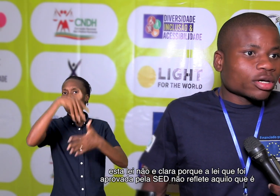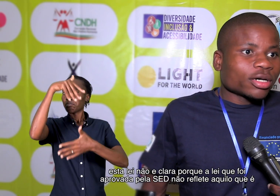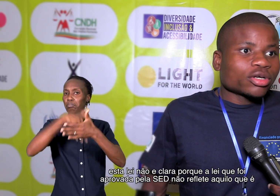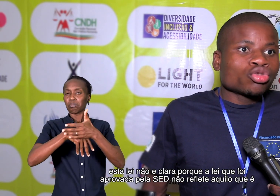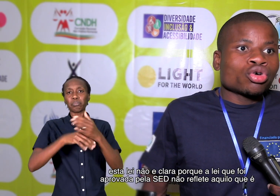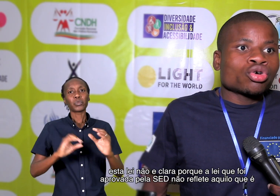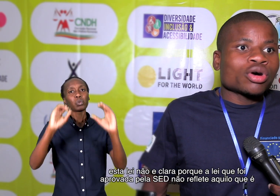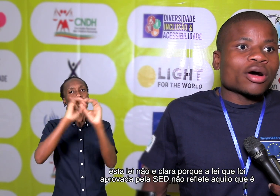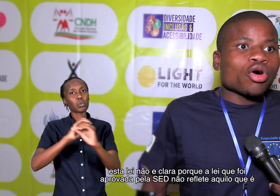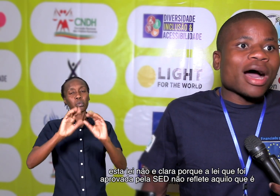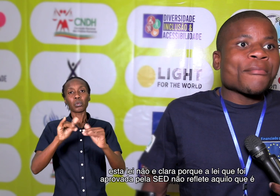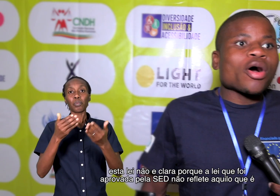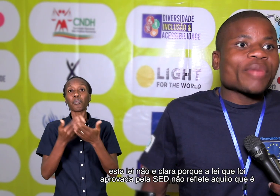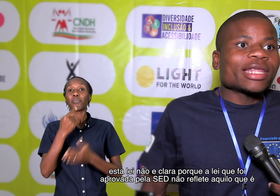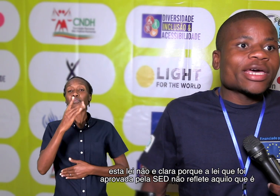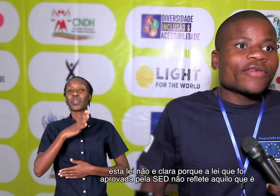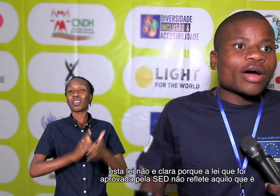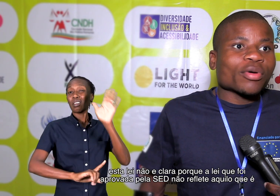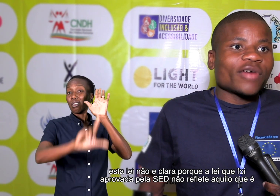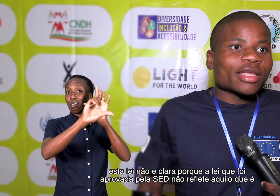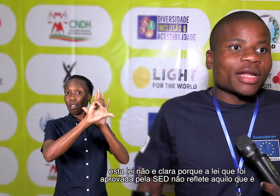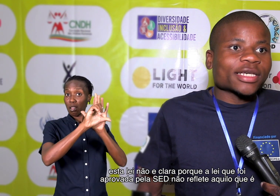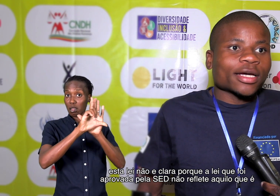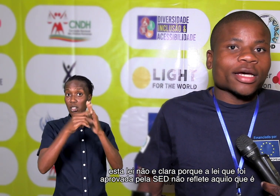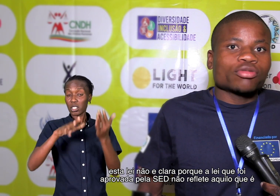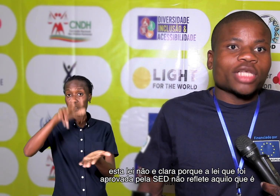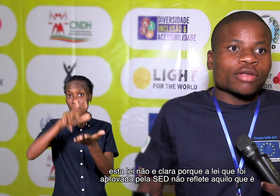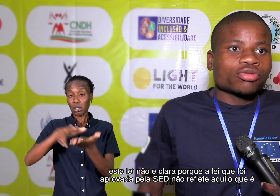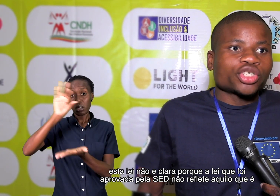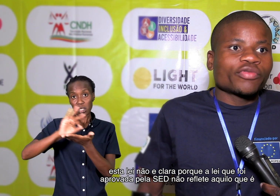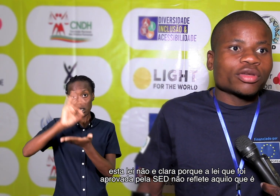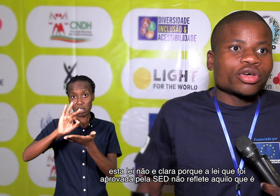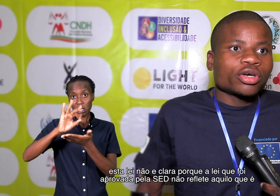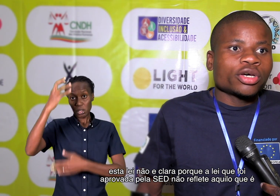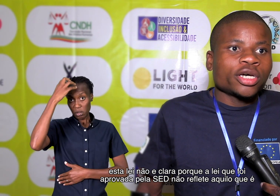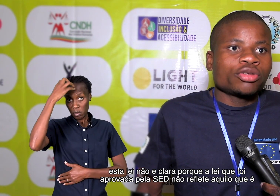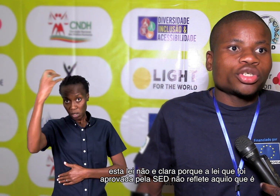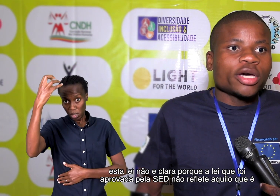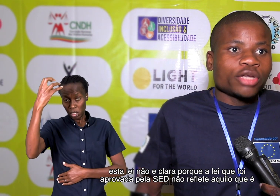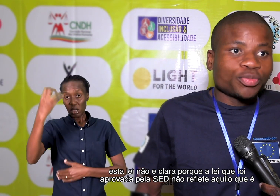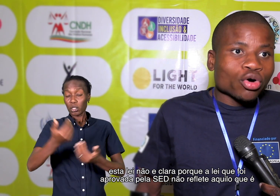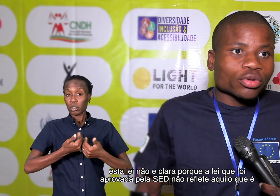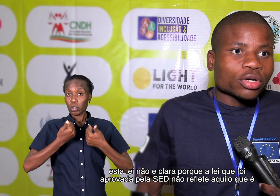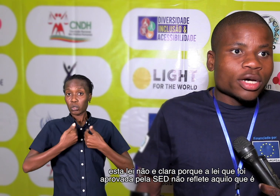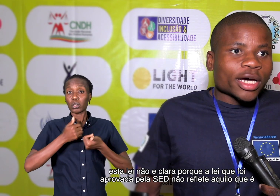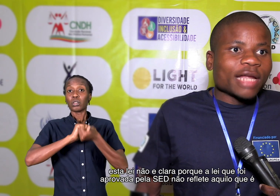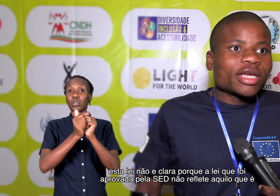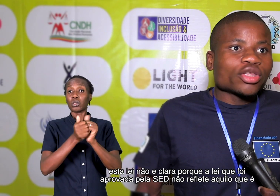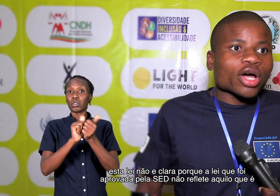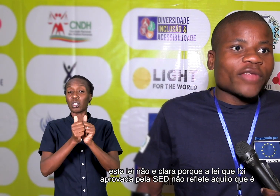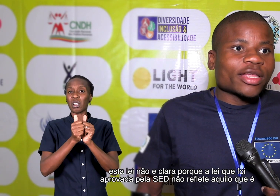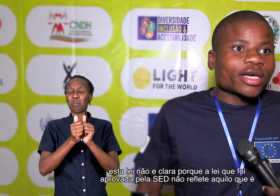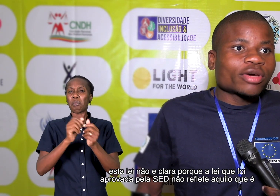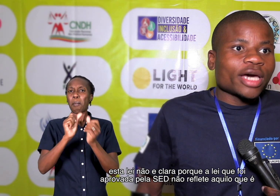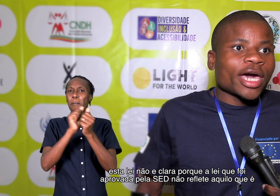porque a própria lei que foi aprovada pela Secretaria de Estado da Juventude e Desporto realmente